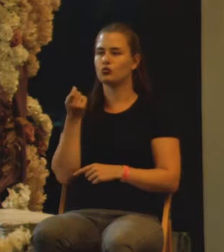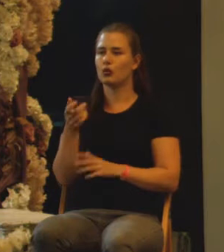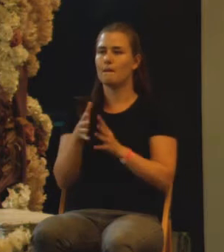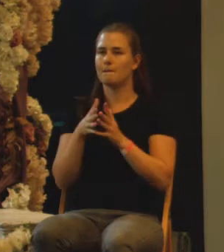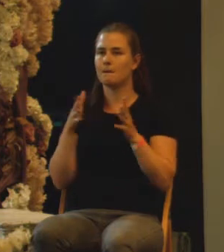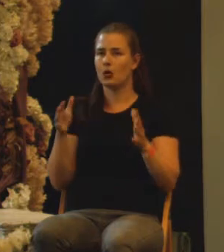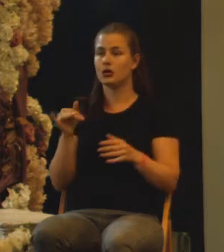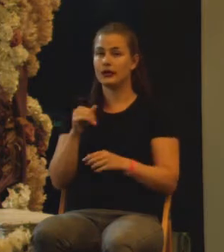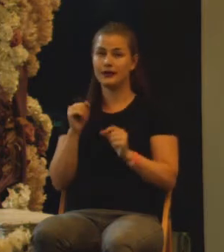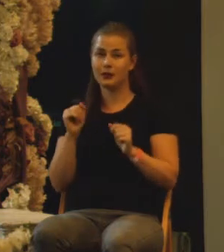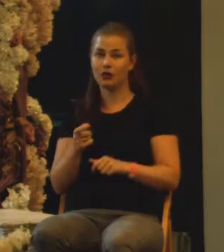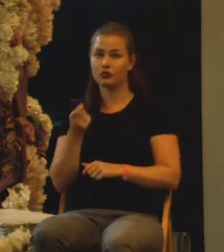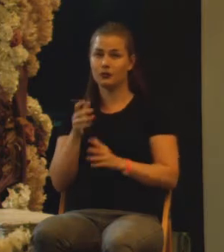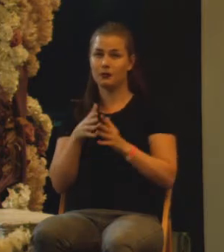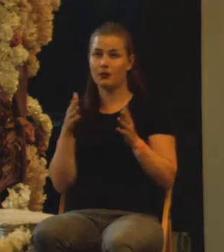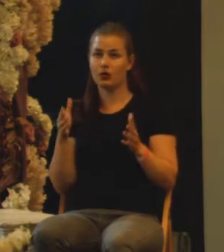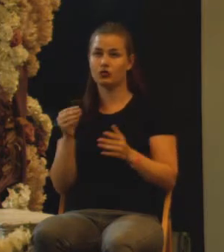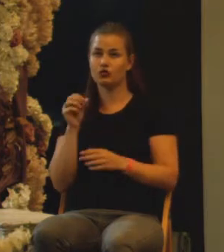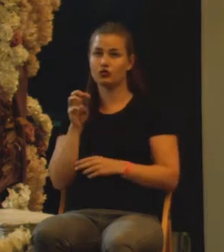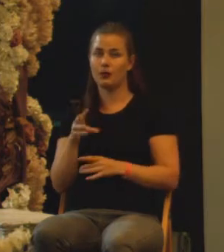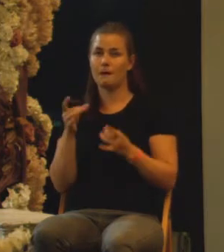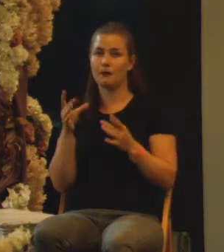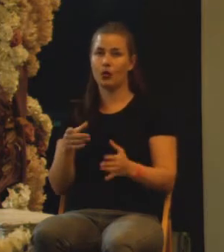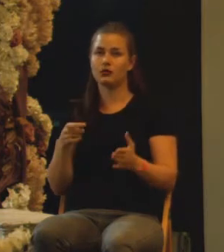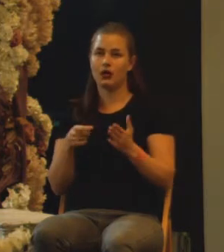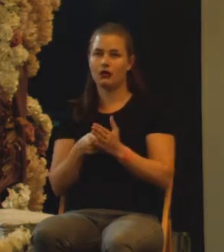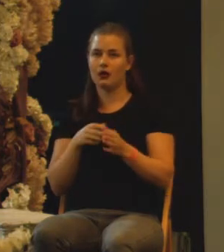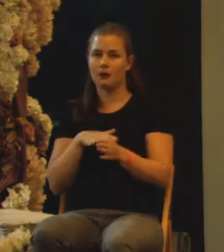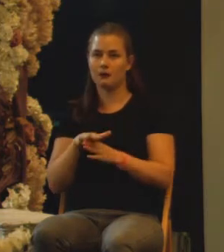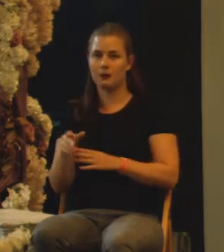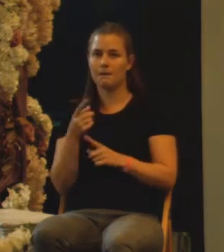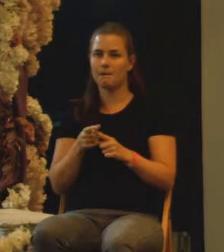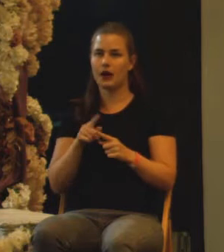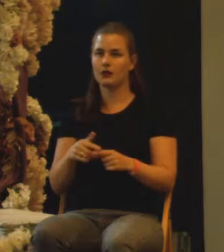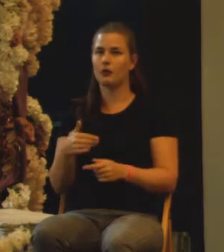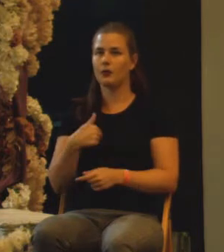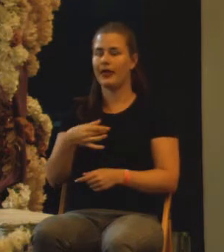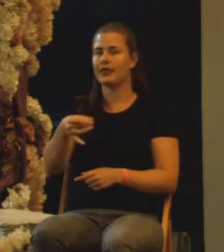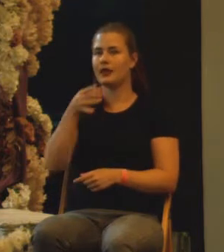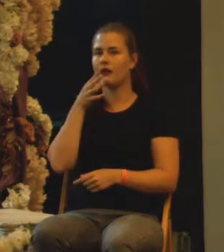и, может, я им могу дать чуть больше, чем просто их закармливать. Поэтому мне нравится